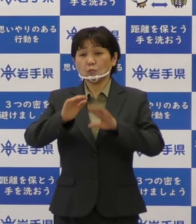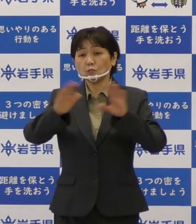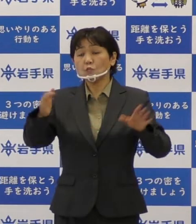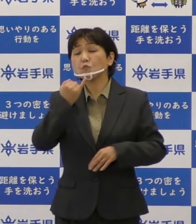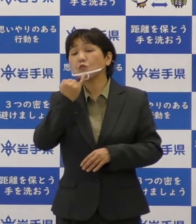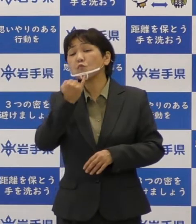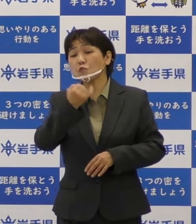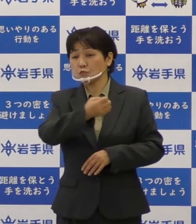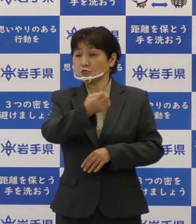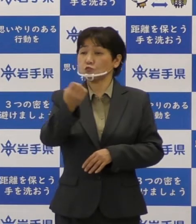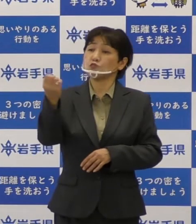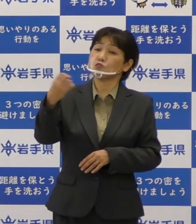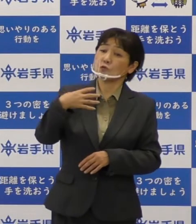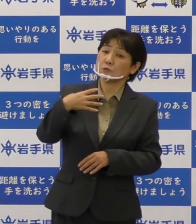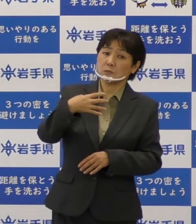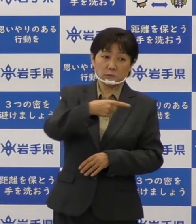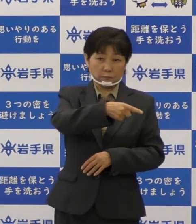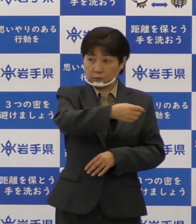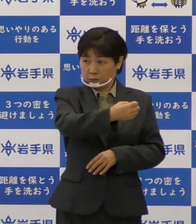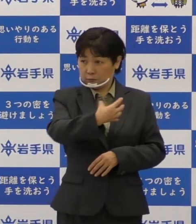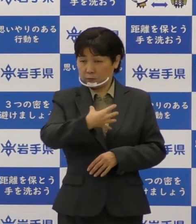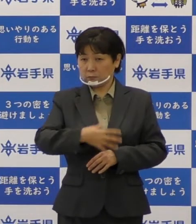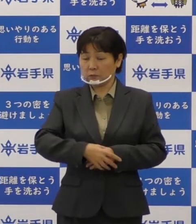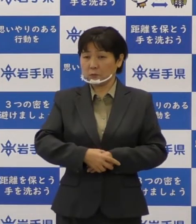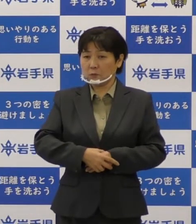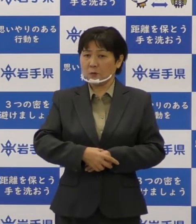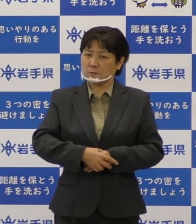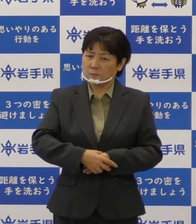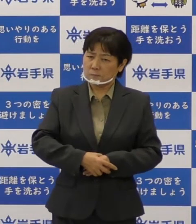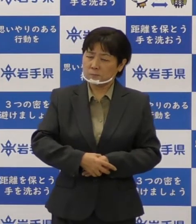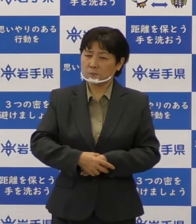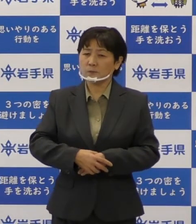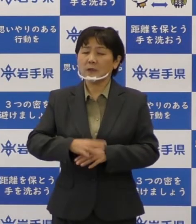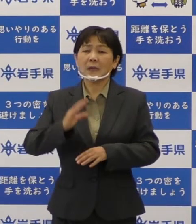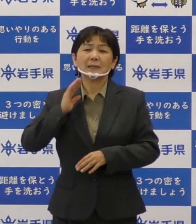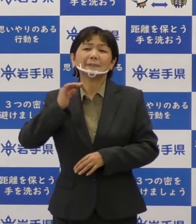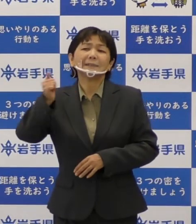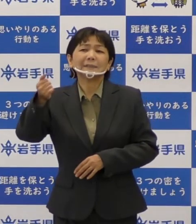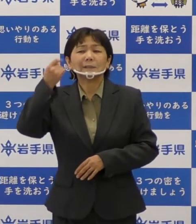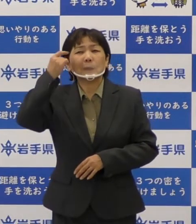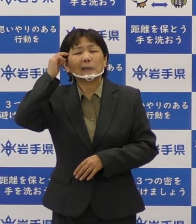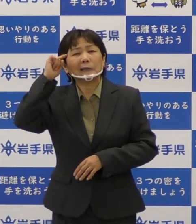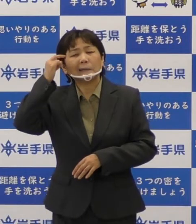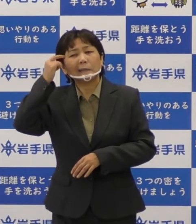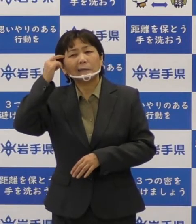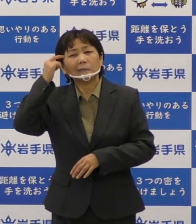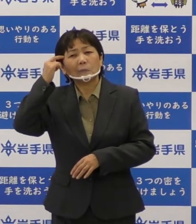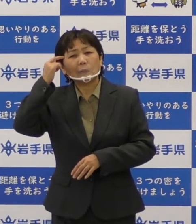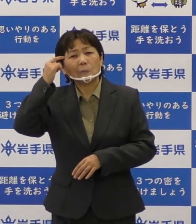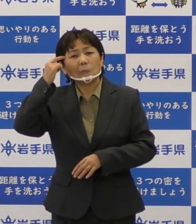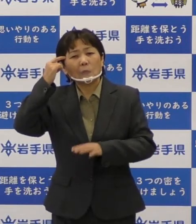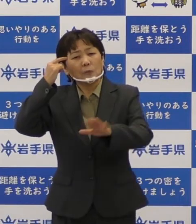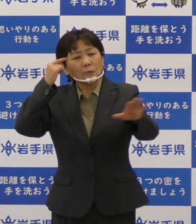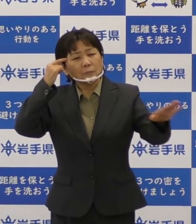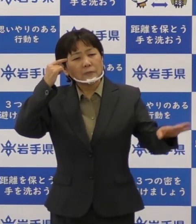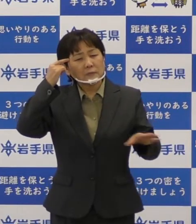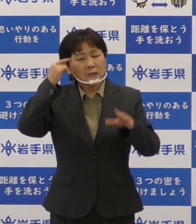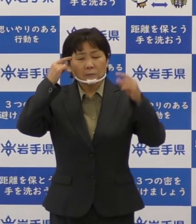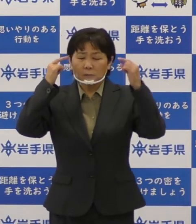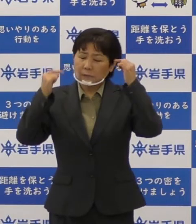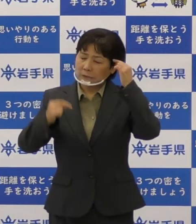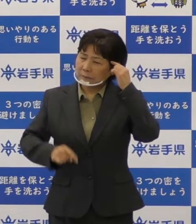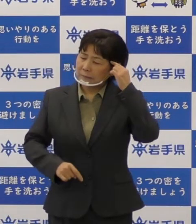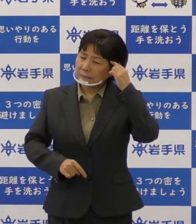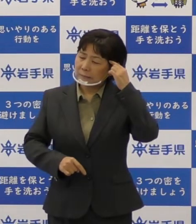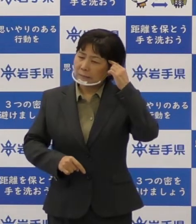形で伝わっているのではないかなというふうに思っているんですけれども。前置き長くなりまして、それで公共団体としてはこ